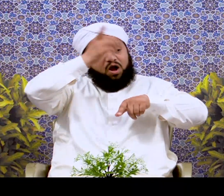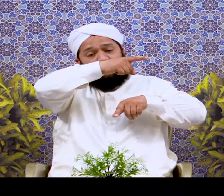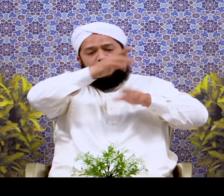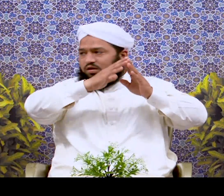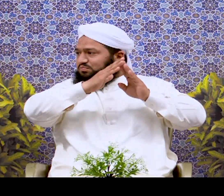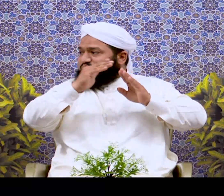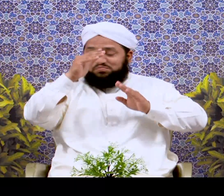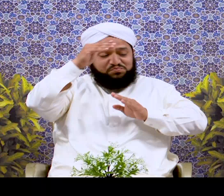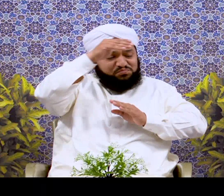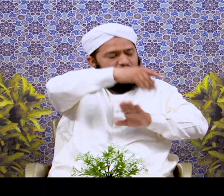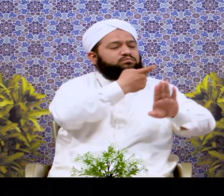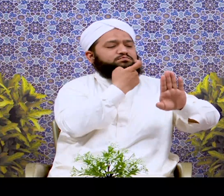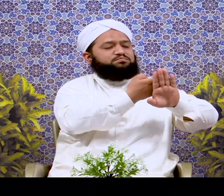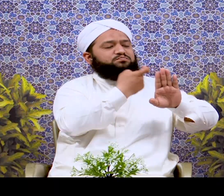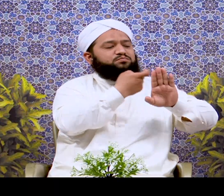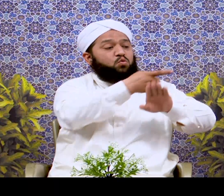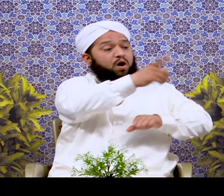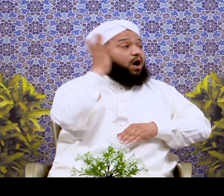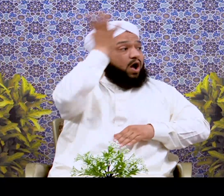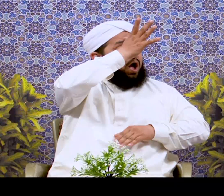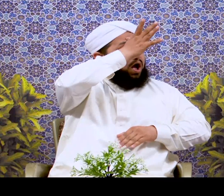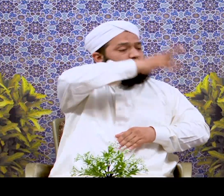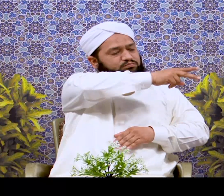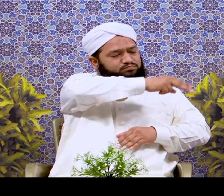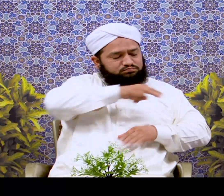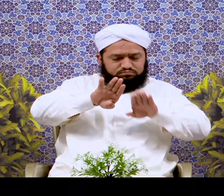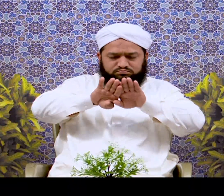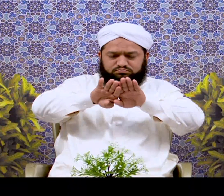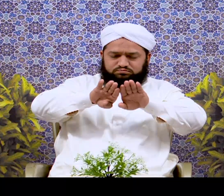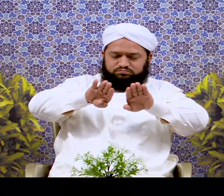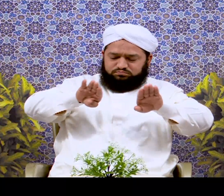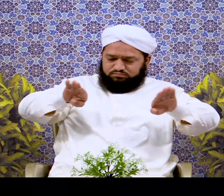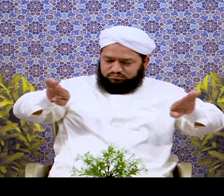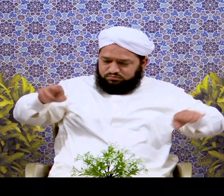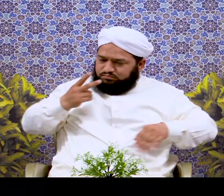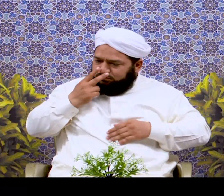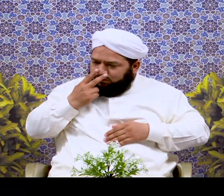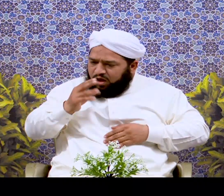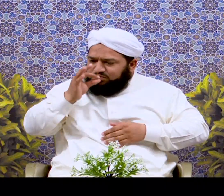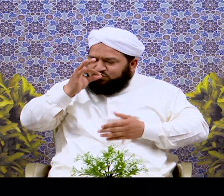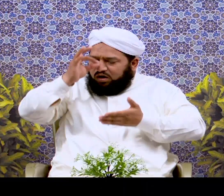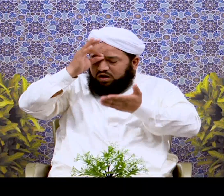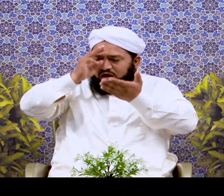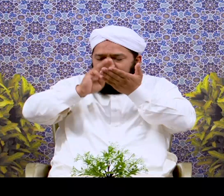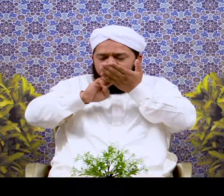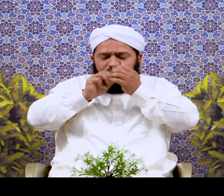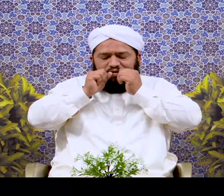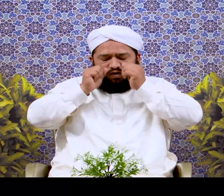پہنچے اور دروازے پر دستک دی۔ غیر مسلم باہر آیا تو سیدی انبیاء صلی اللہ علیہ وآلہ